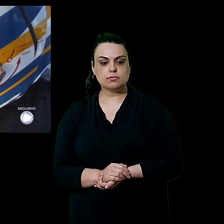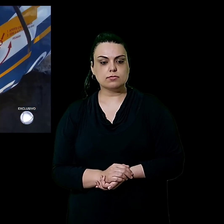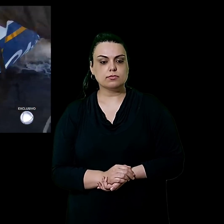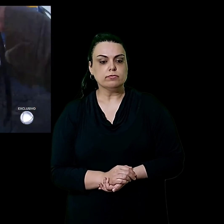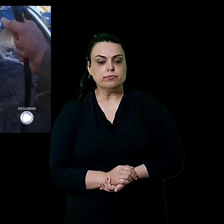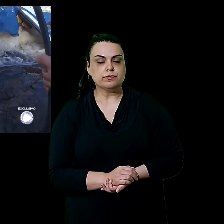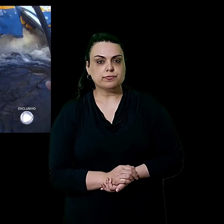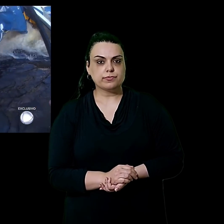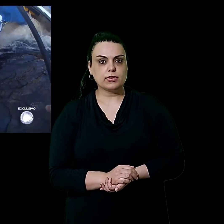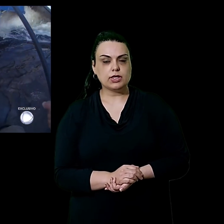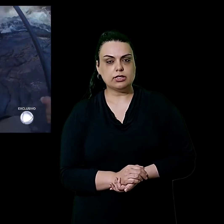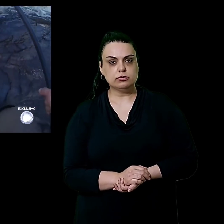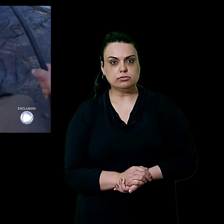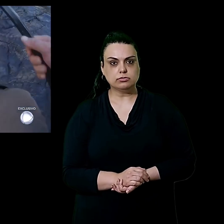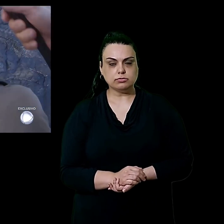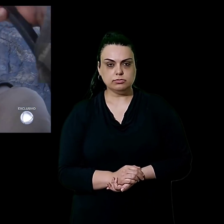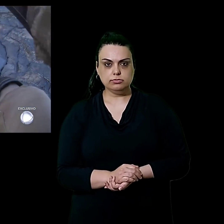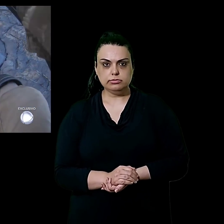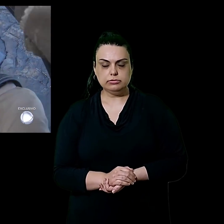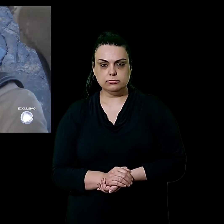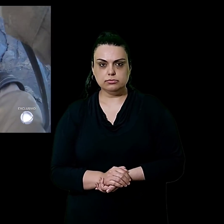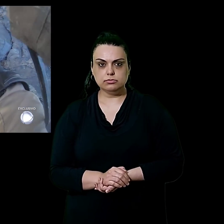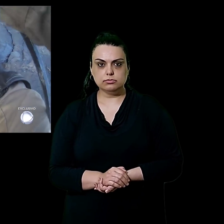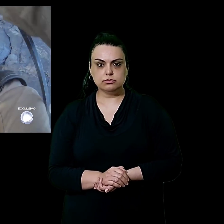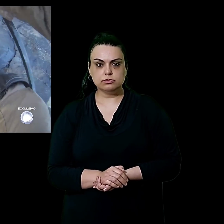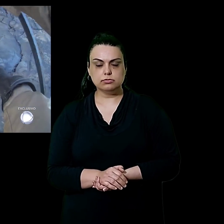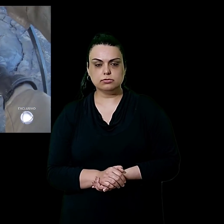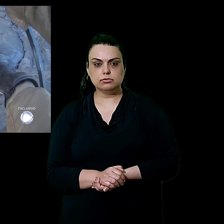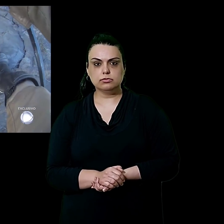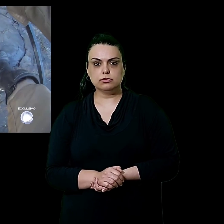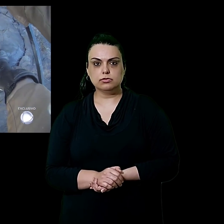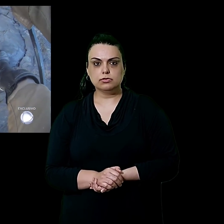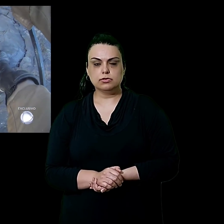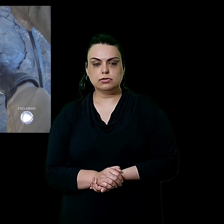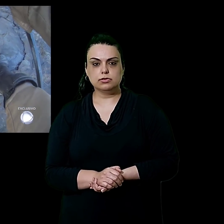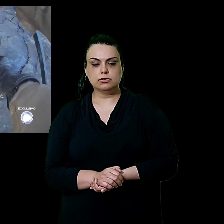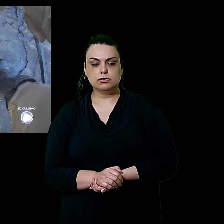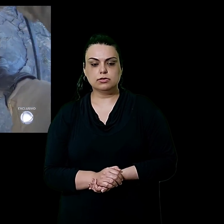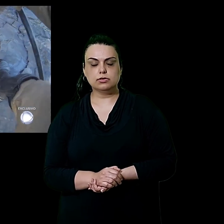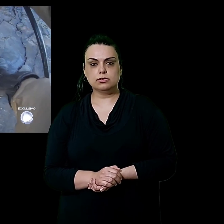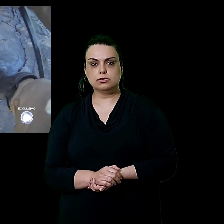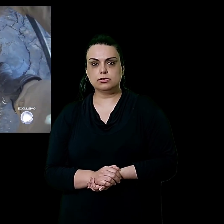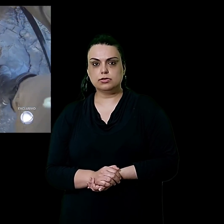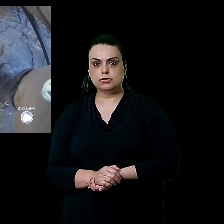Essa manivela aí não abre não? Abre não, tentei de todo jeito.